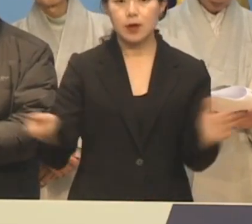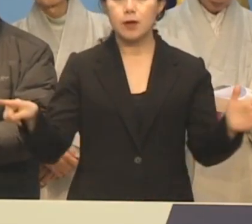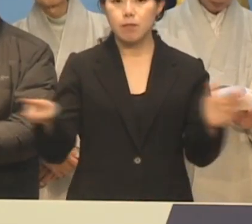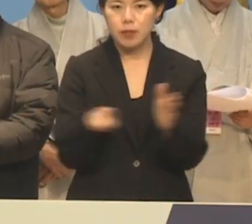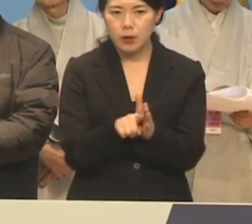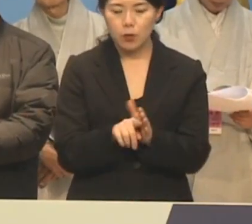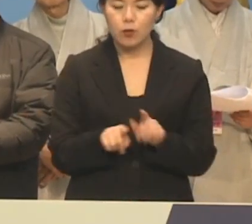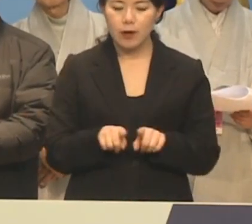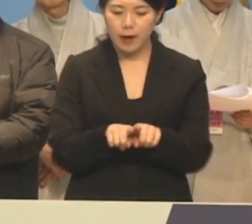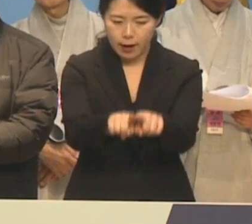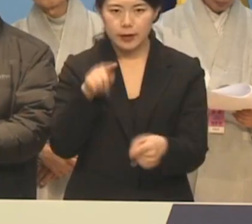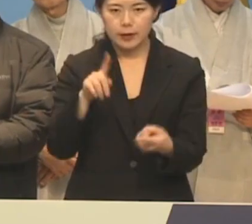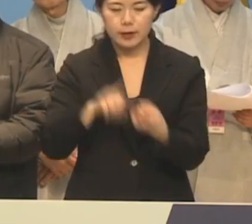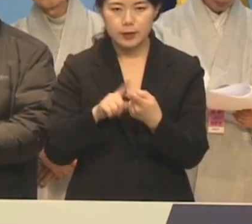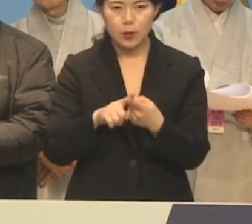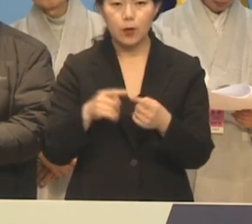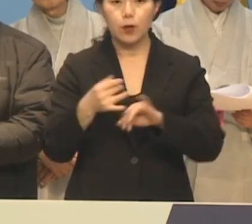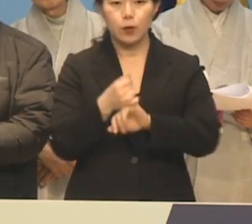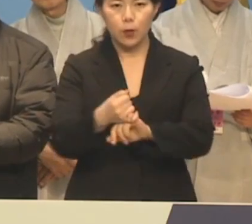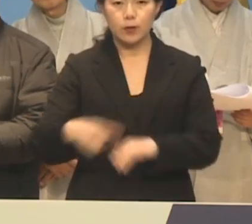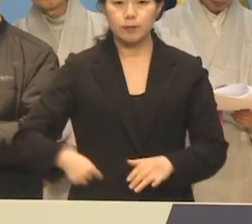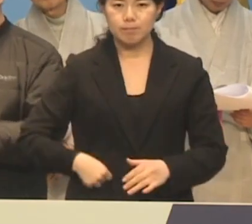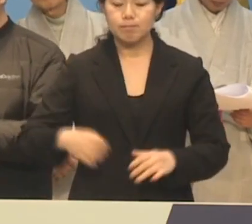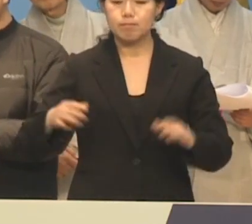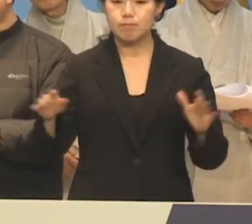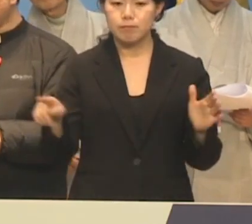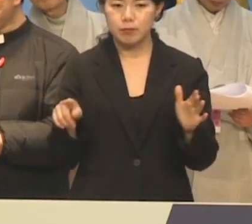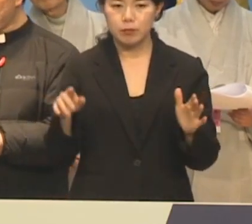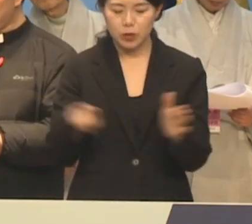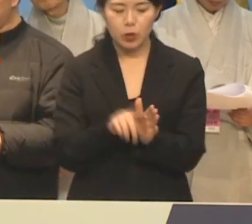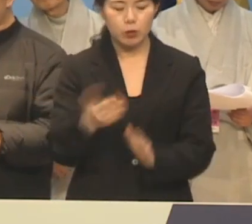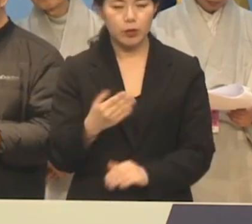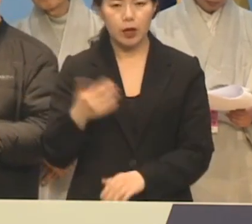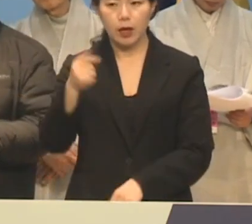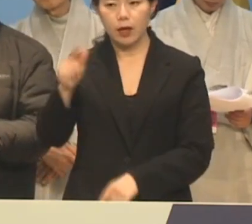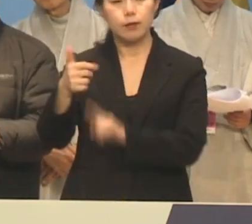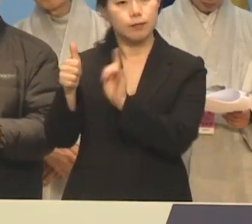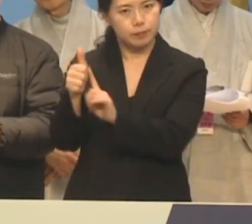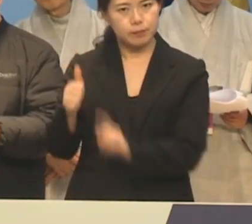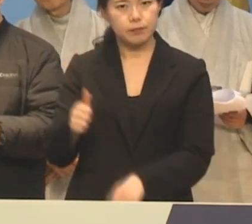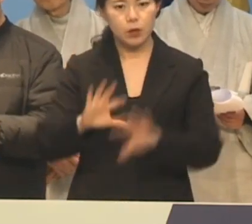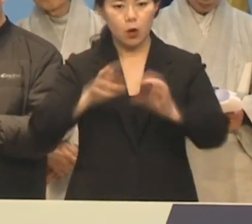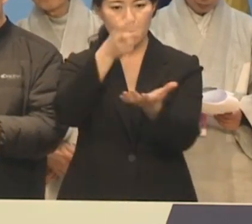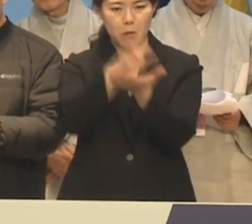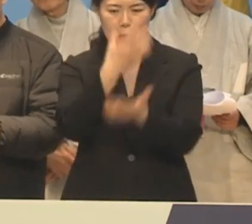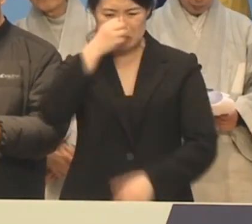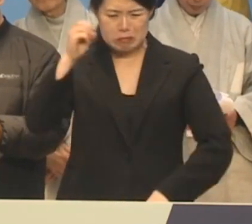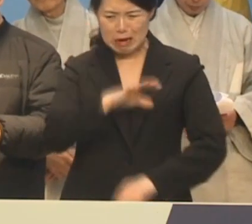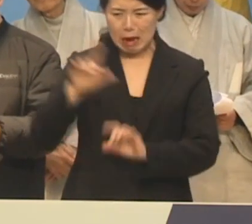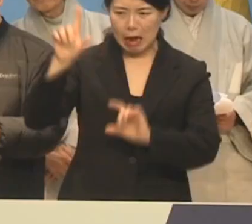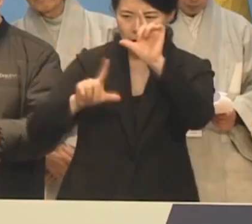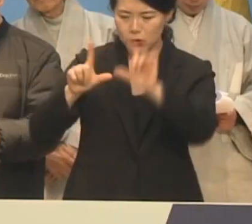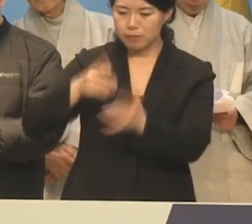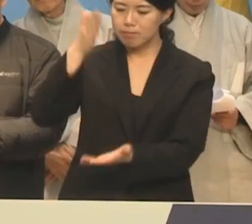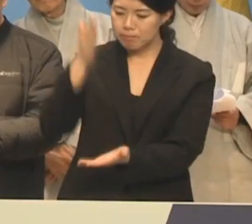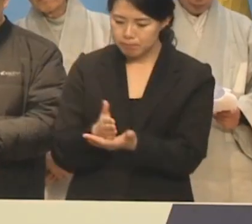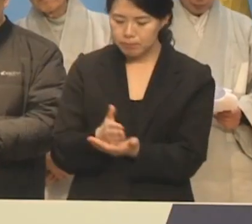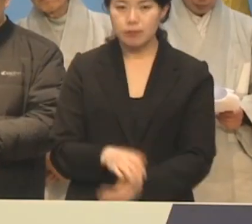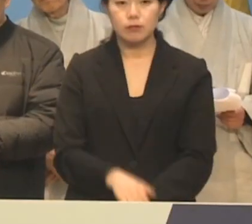한다는 것을 명심하자고 호소드립니다. 한덕수 권한대행은 헌법을 무시하는 행동을